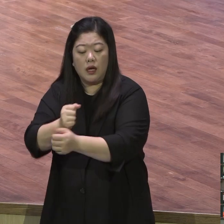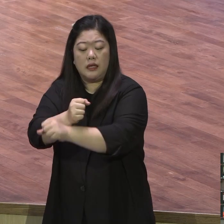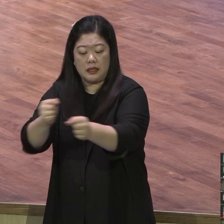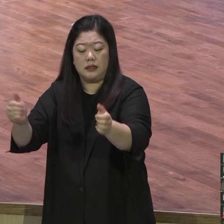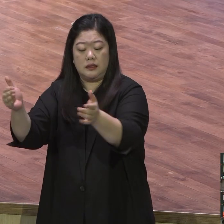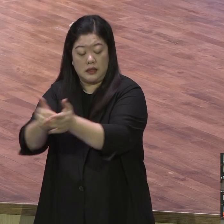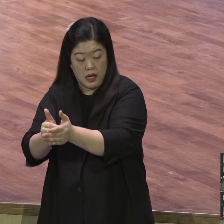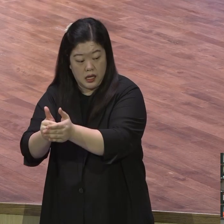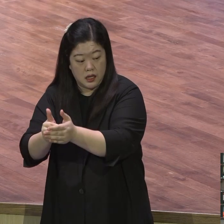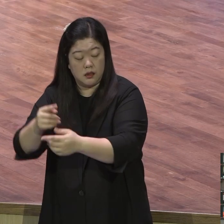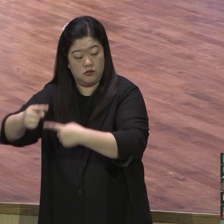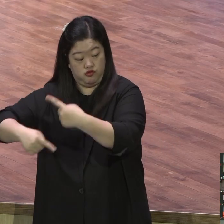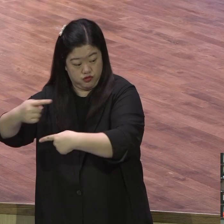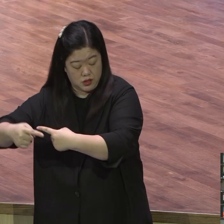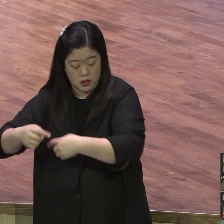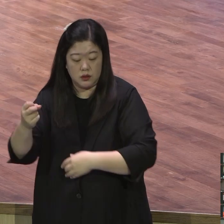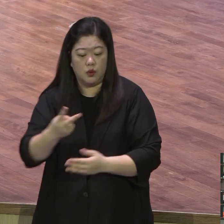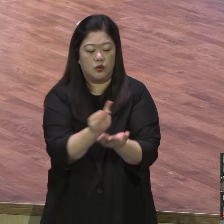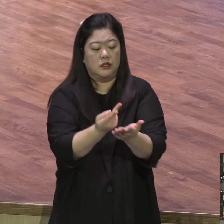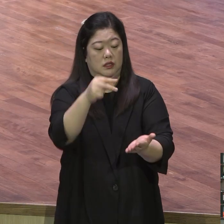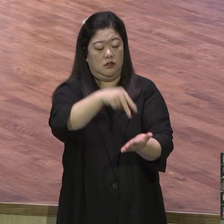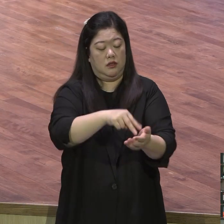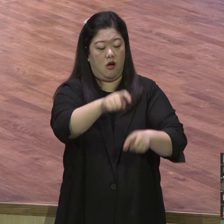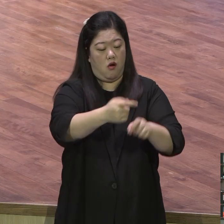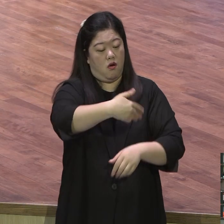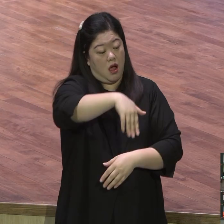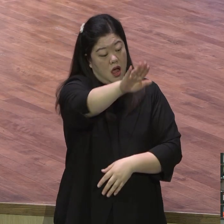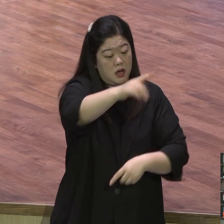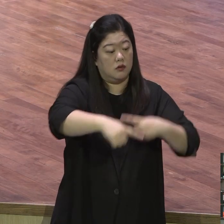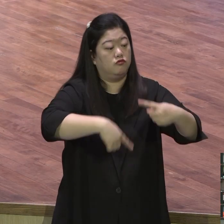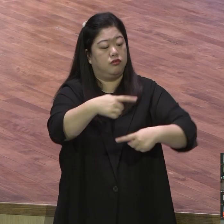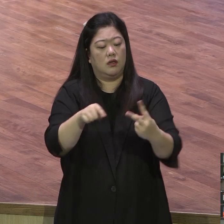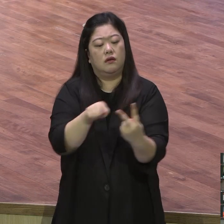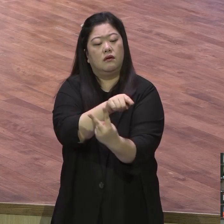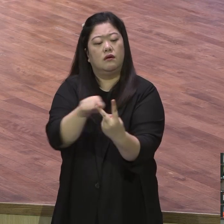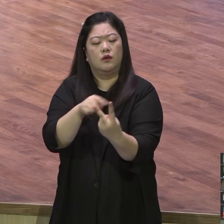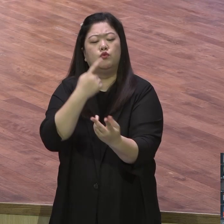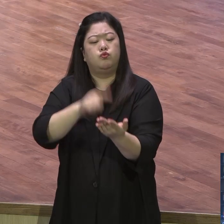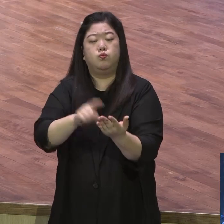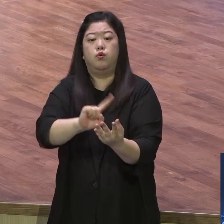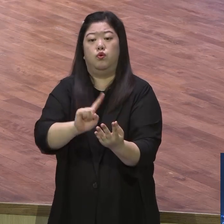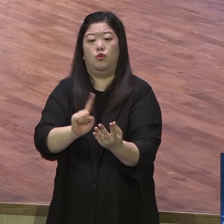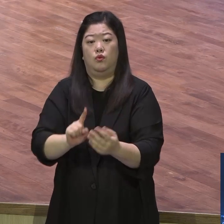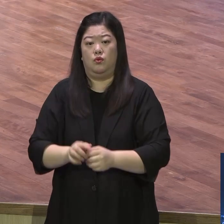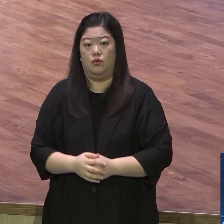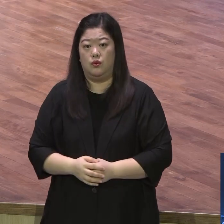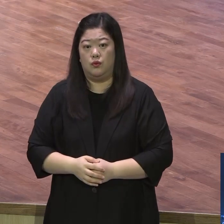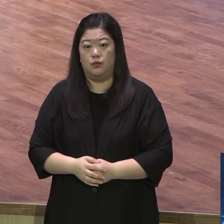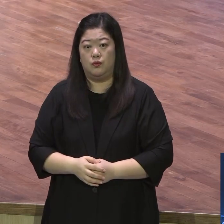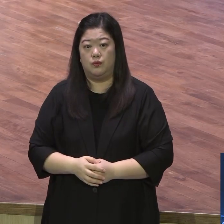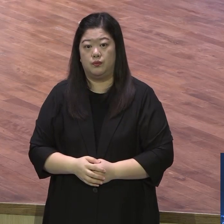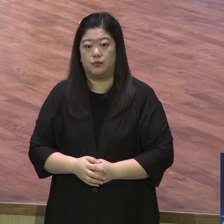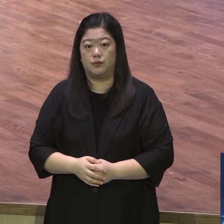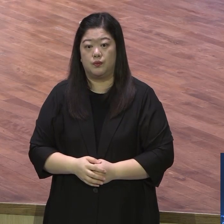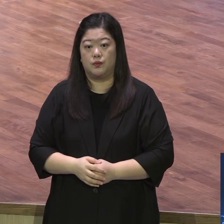일어나 걸어가라는 말 중에 어느 것이 쉽겠느냐 사실 죄를 사는 것하고